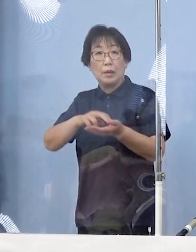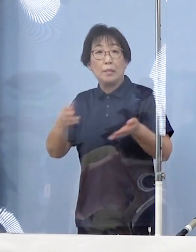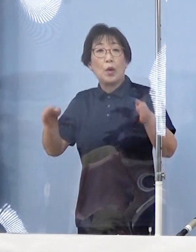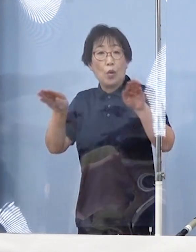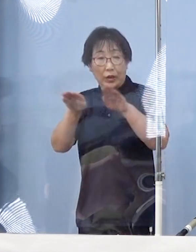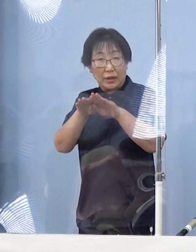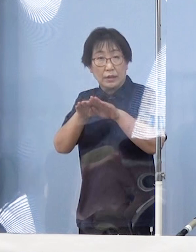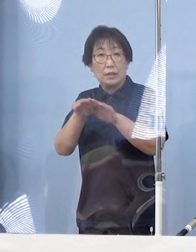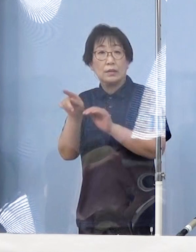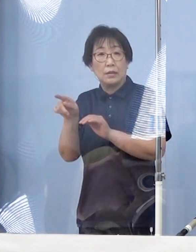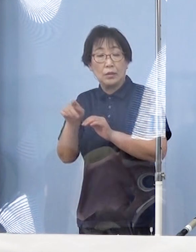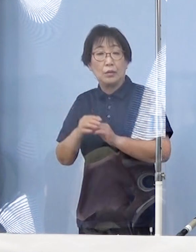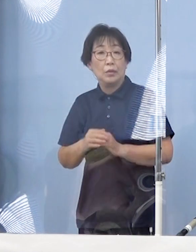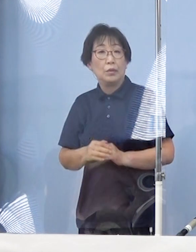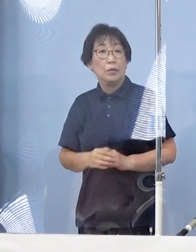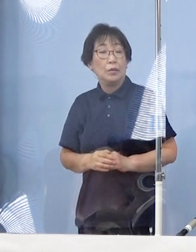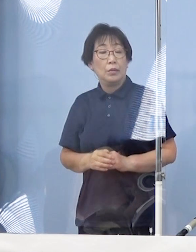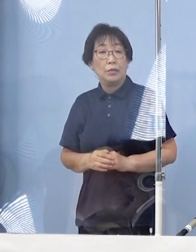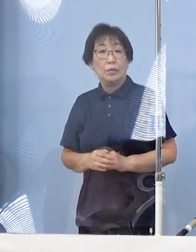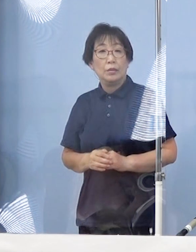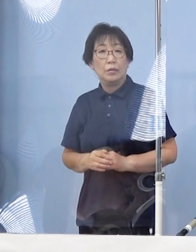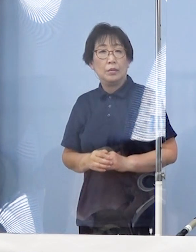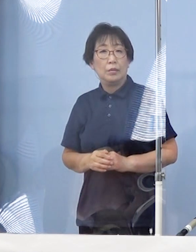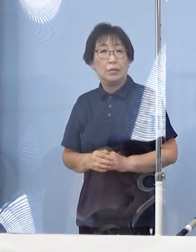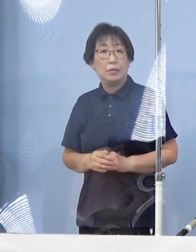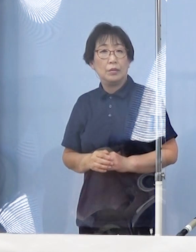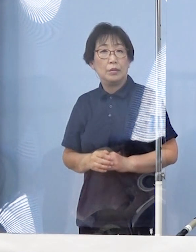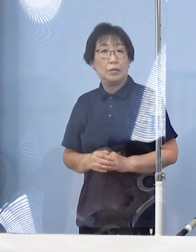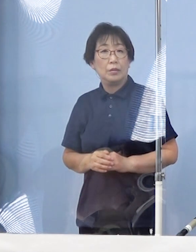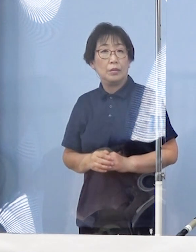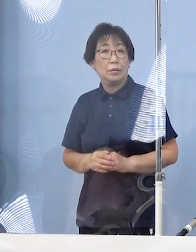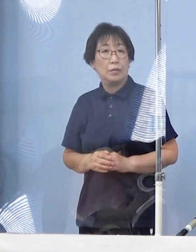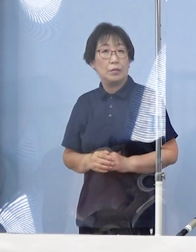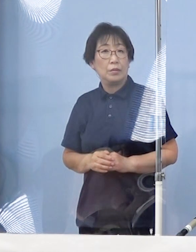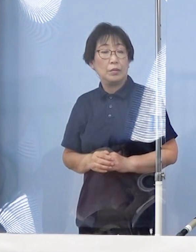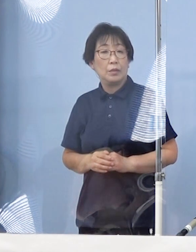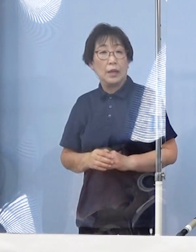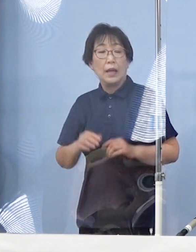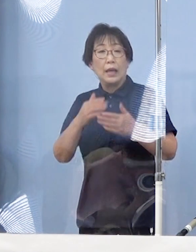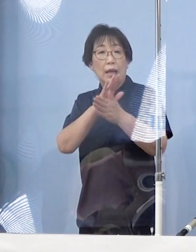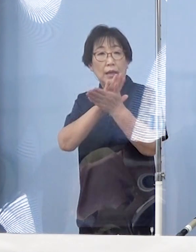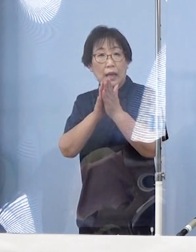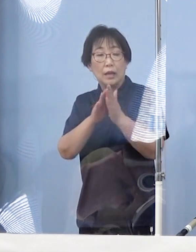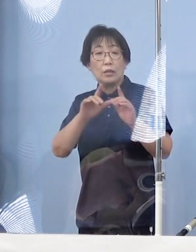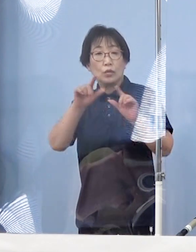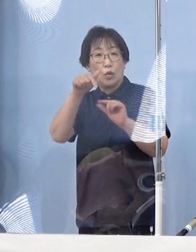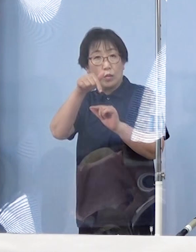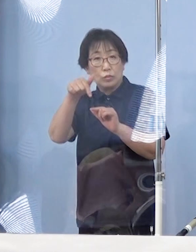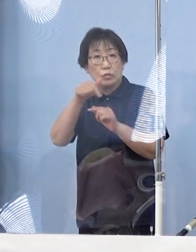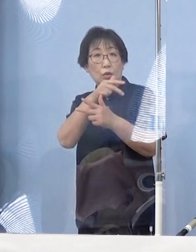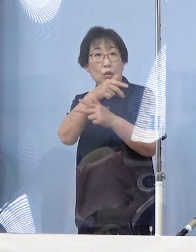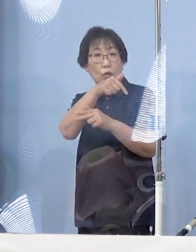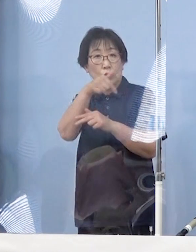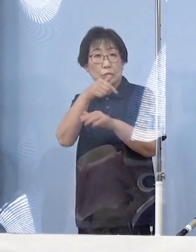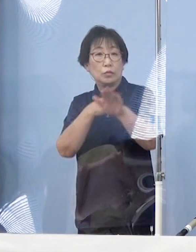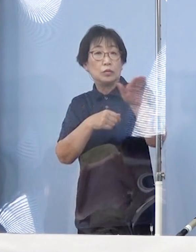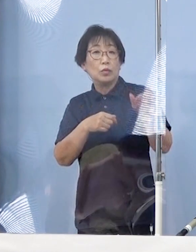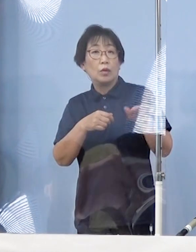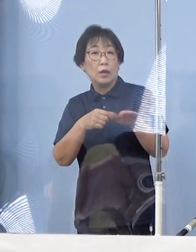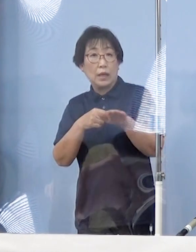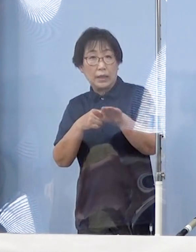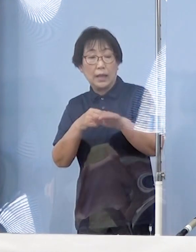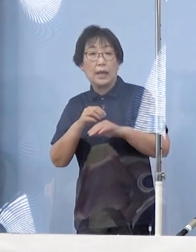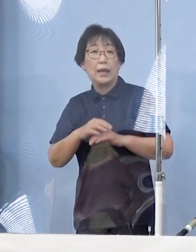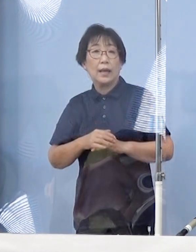ども、はい、まあ、ちょっとその県東部、まあ、北部の方々が行くにもなくと、あのいろんなリスクがあるというよう